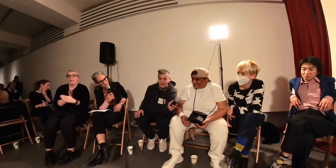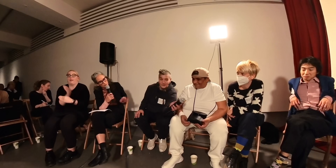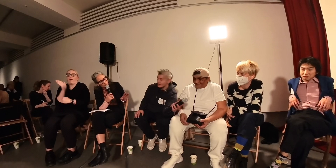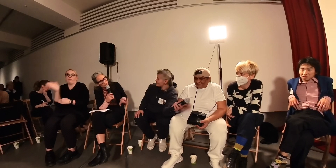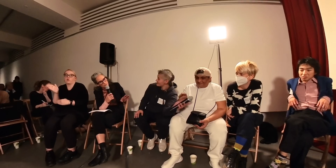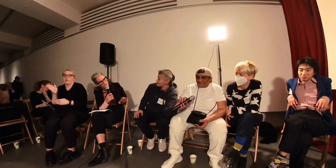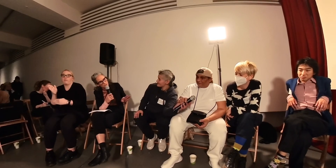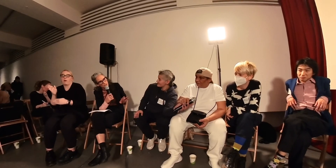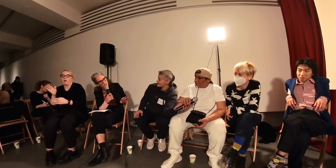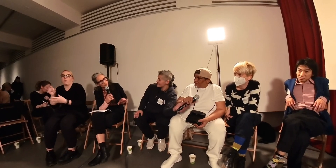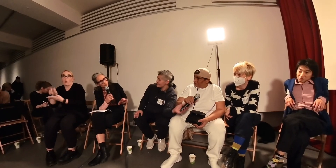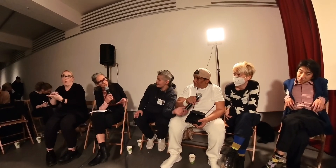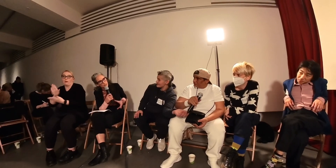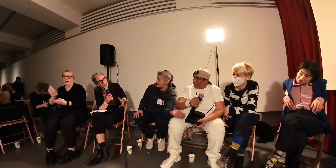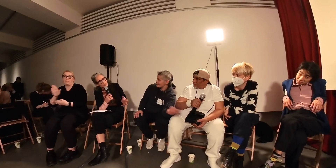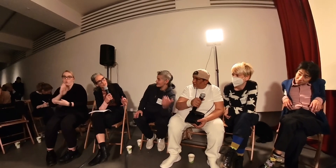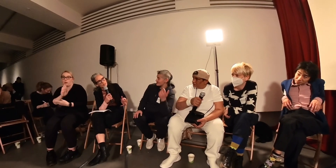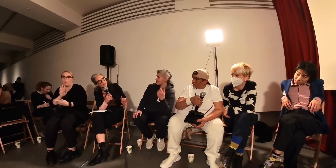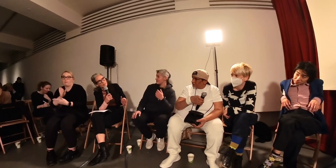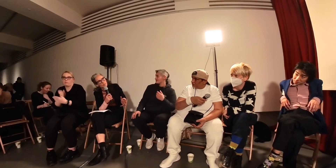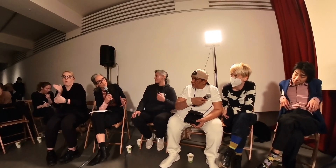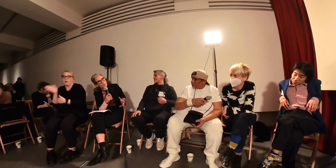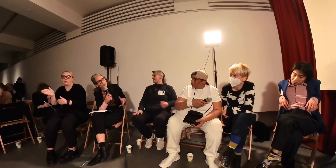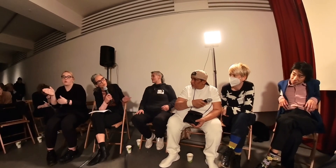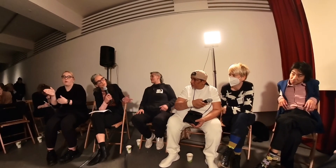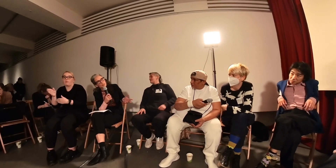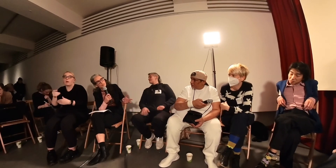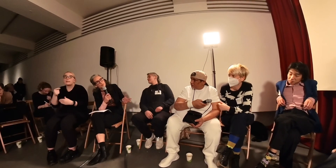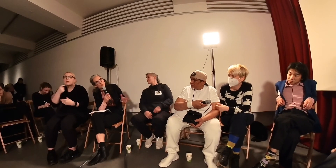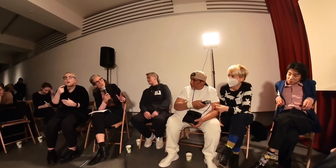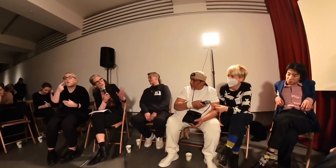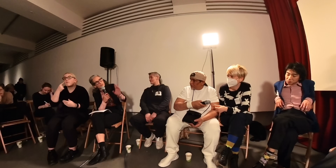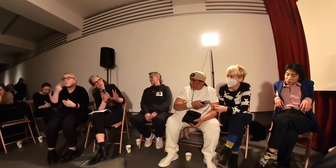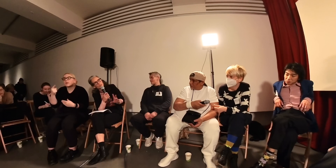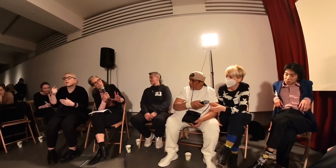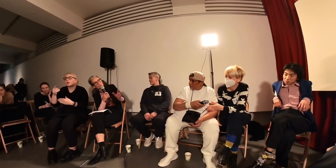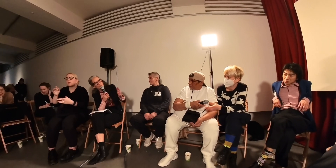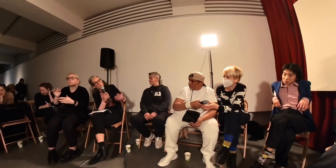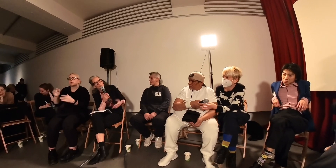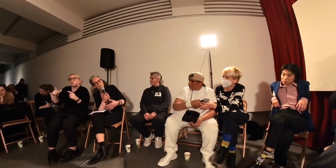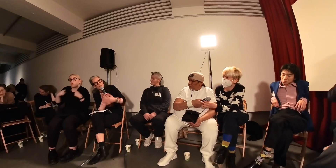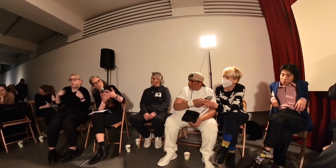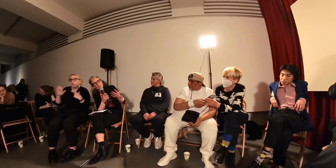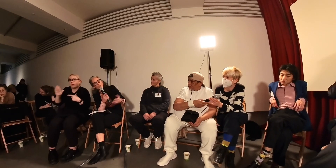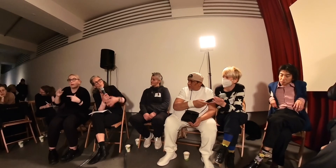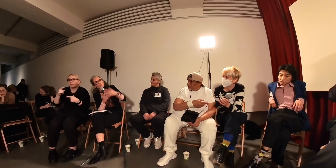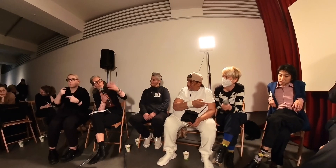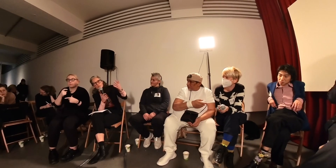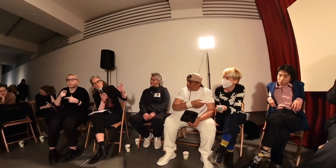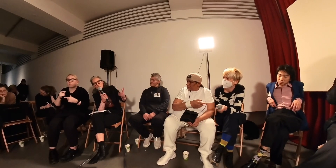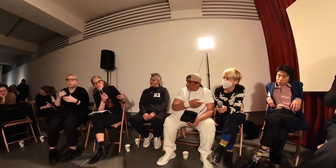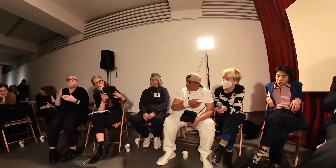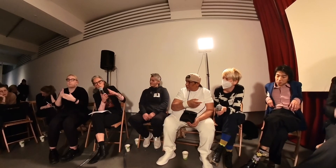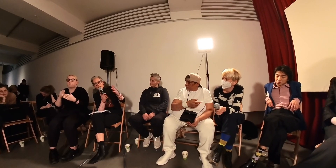bylo jakoby pod tím další, jakože přesně jako, co můžou dělat ty instituce, naopak nejenom instituce,